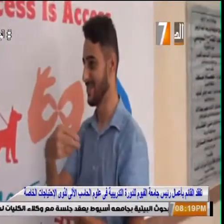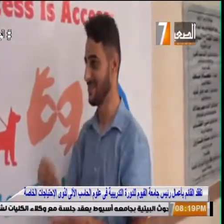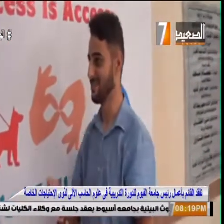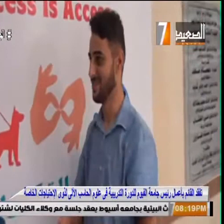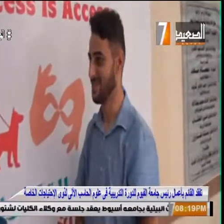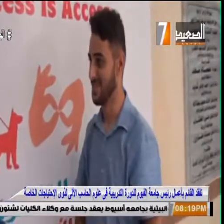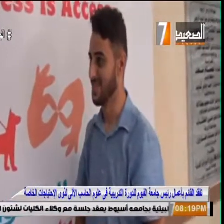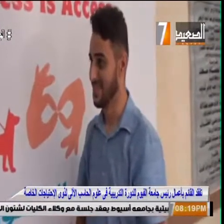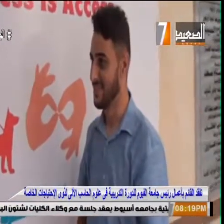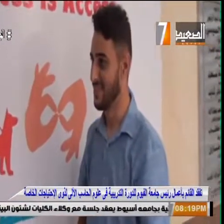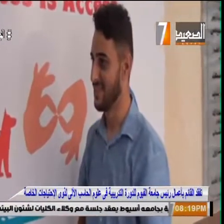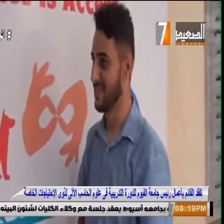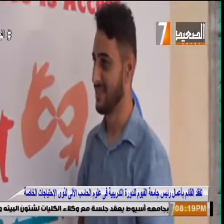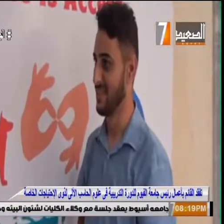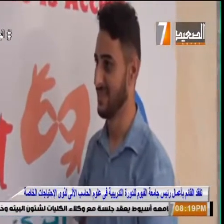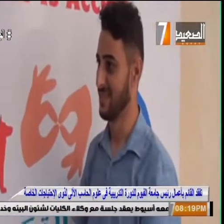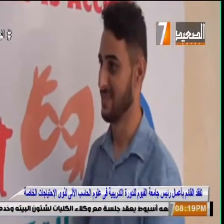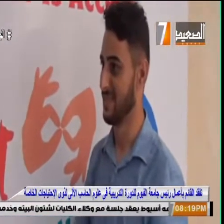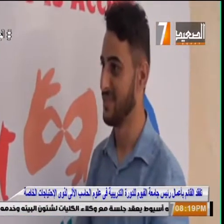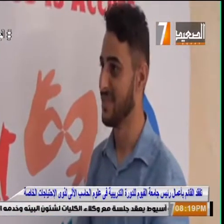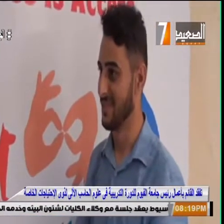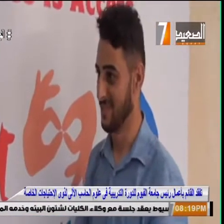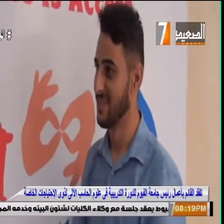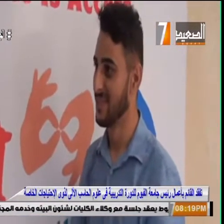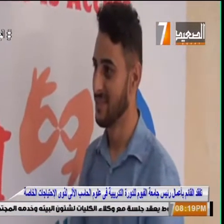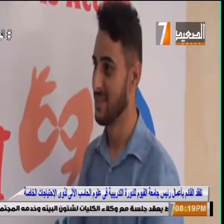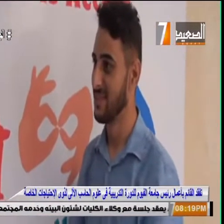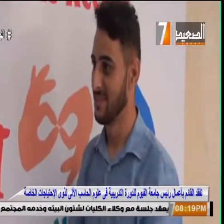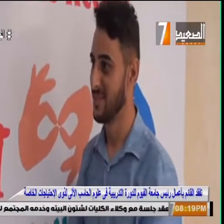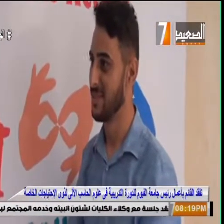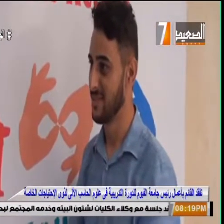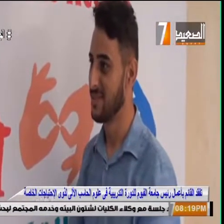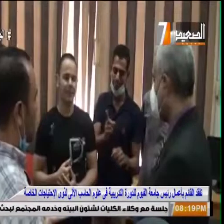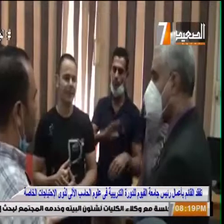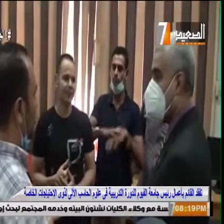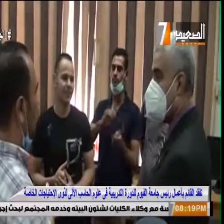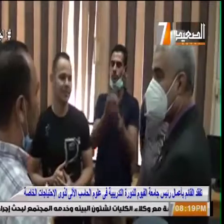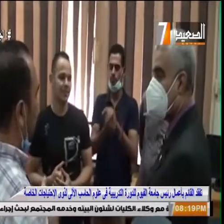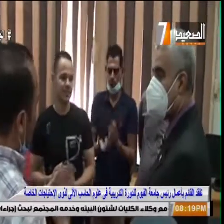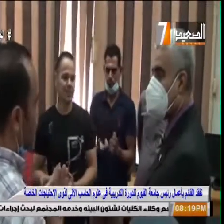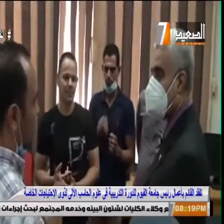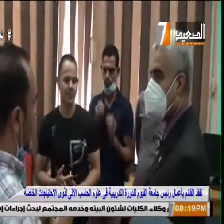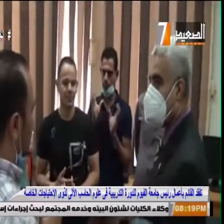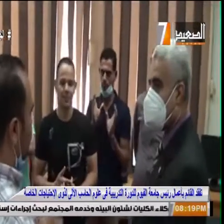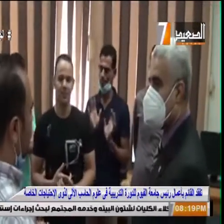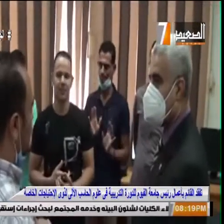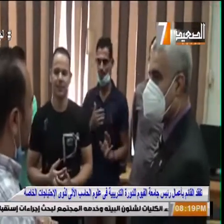هنا رسم، كورسات رسم، تعلم رسم بحكم تخصص تربيه نوعيه بقى قسم فنيه. هذا وقد قام دكتور أبو الغار